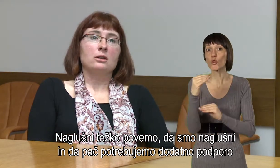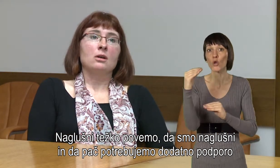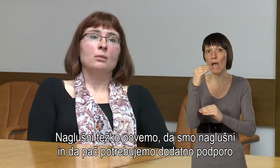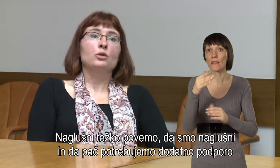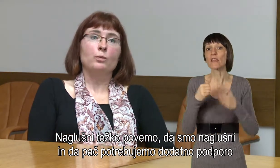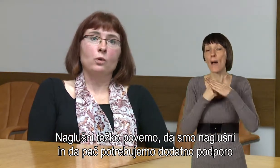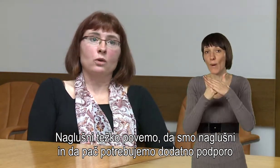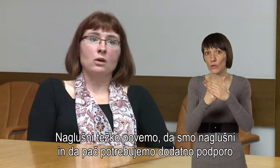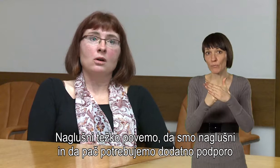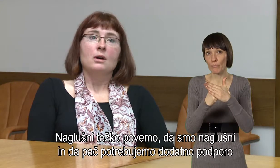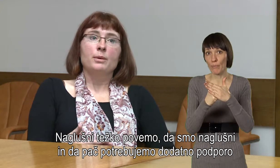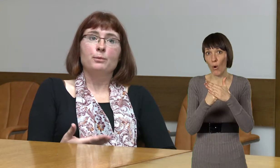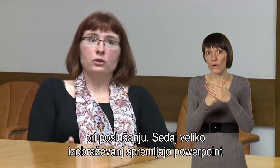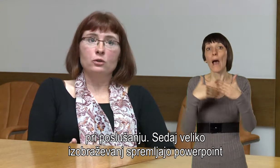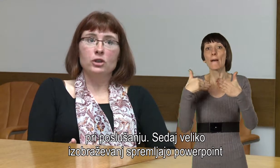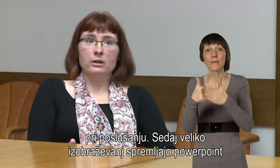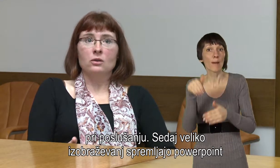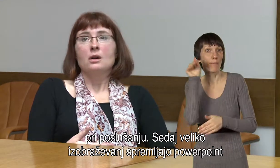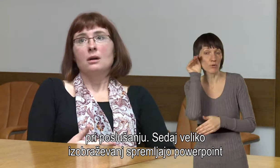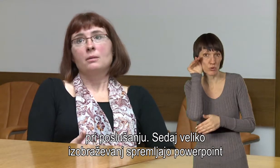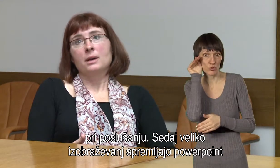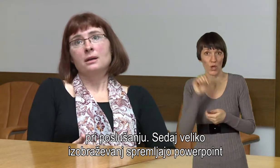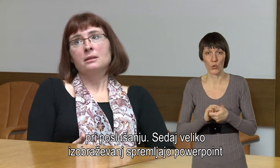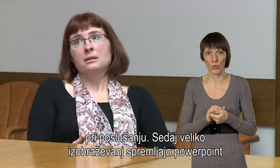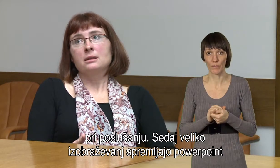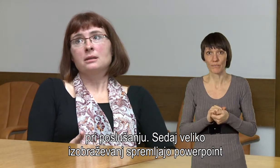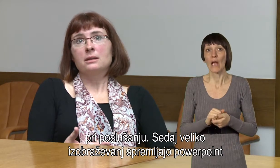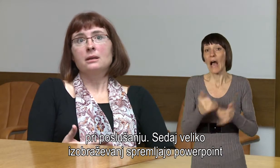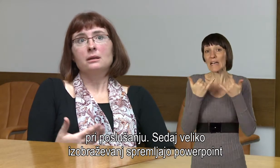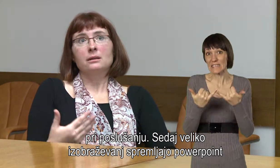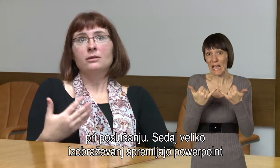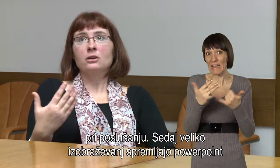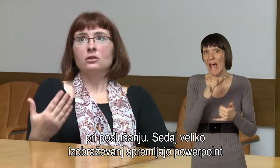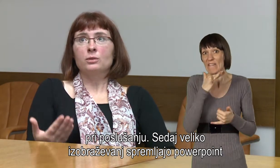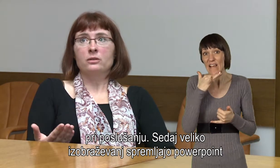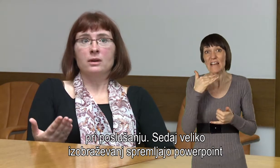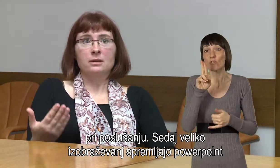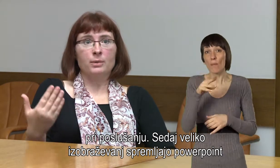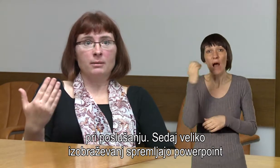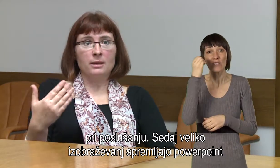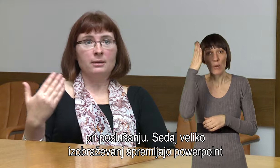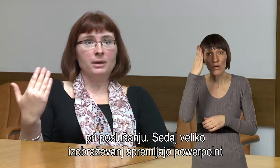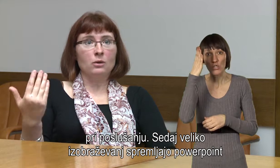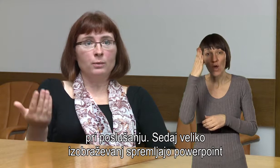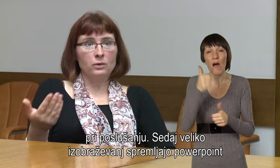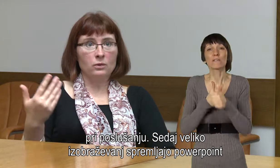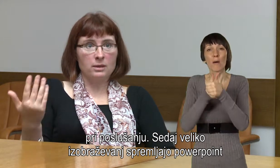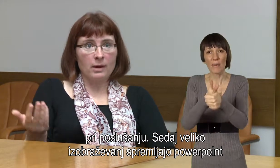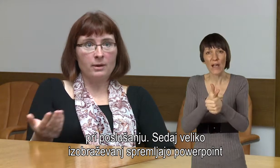dodatno podporo pri poslušanju. Rekla, da sicer zdaj je veliko izobraževanj spremljanih preko prosojnic